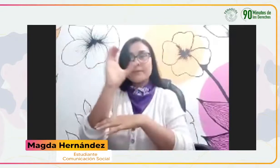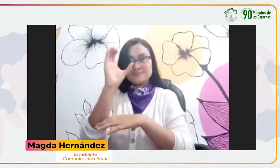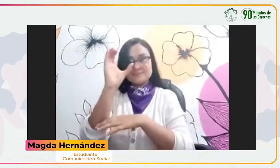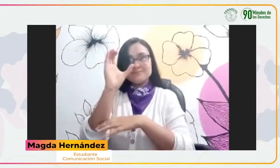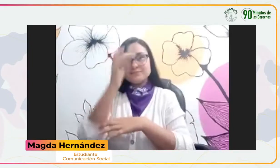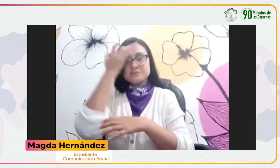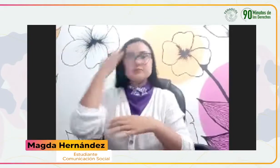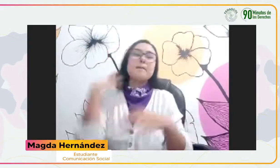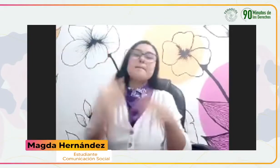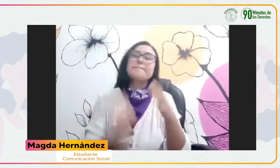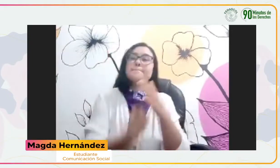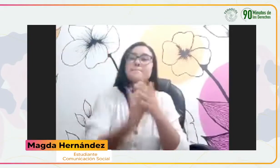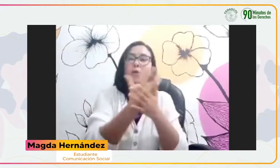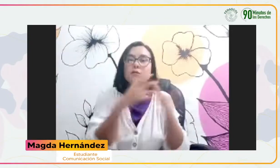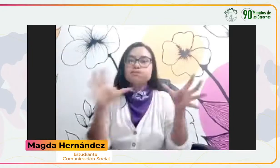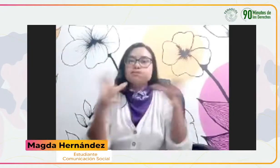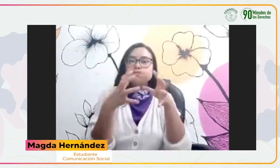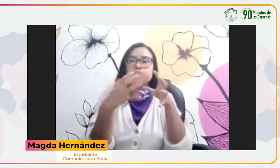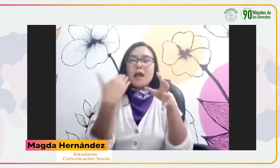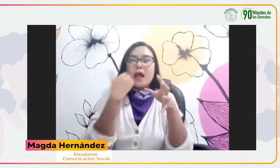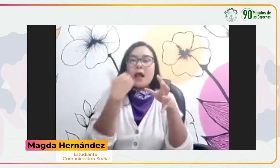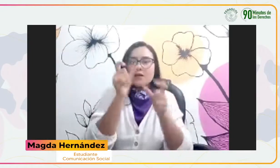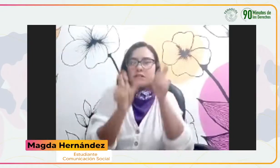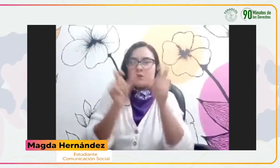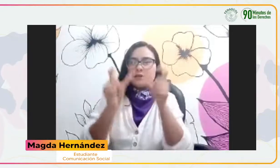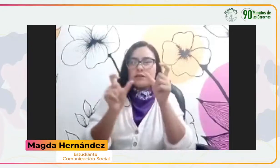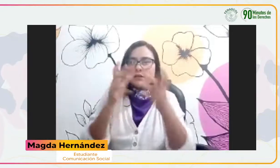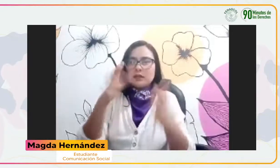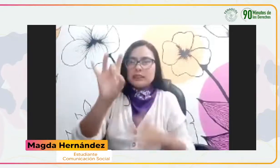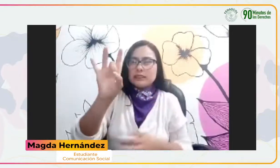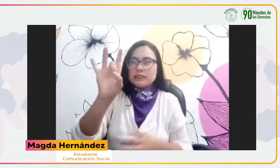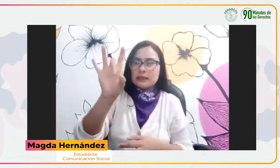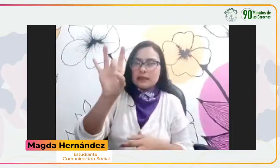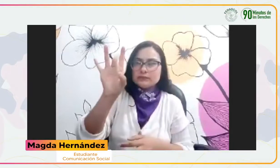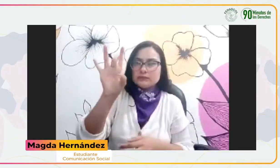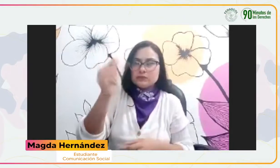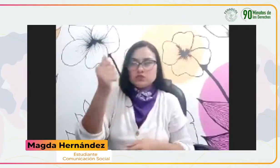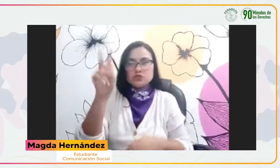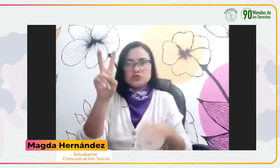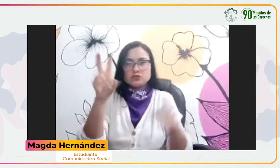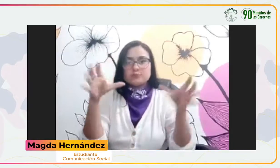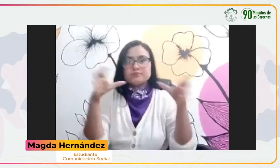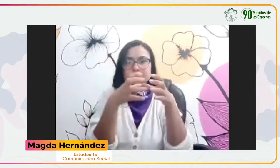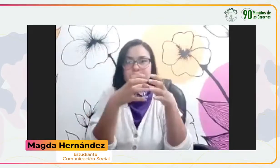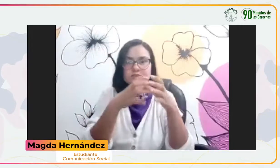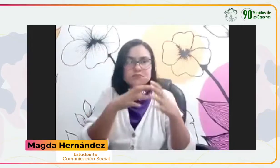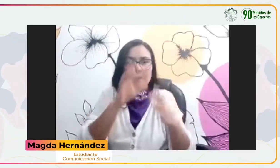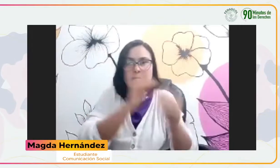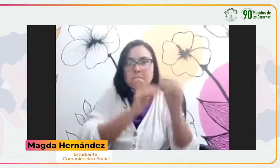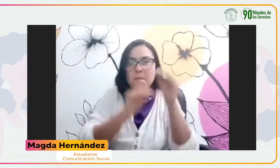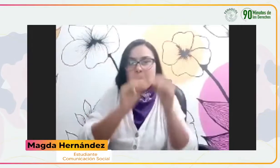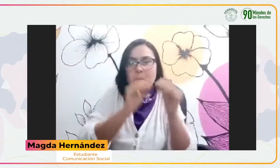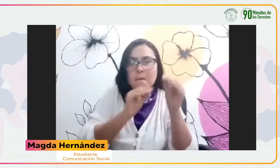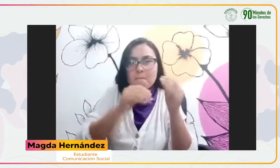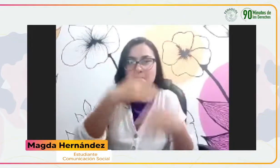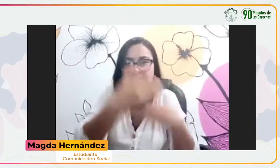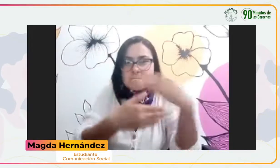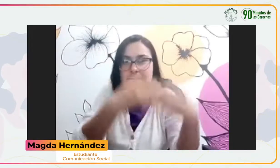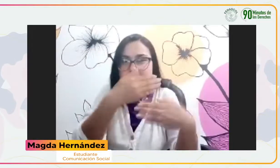el movimiento femenino de mujeres sordas colombianas. Más o menos entre 15